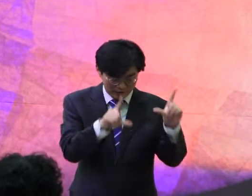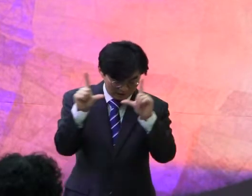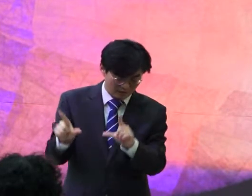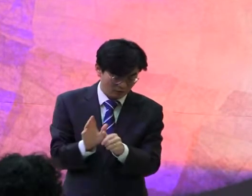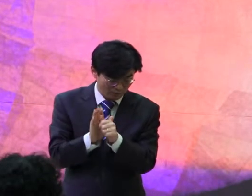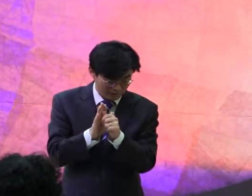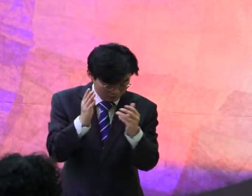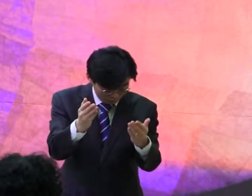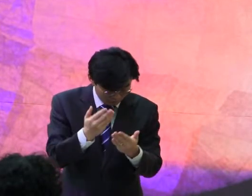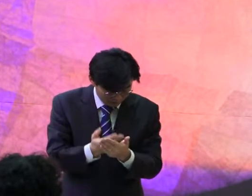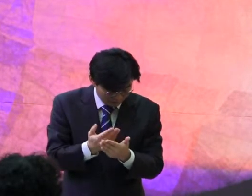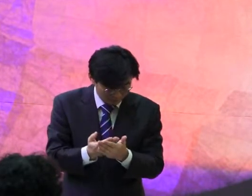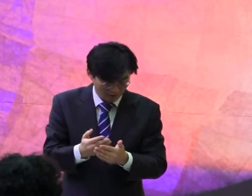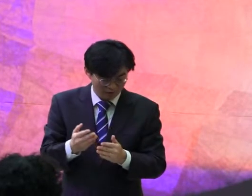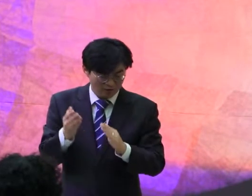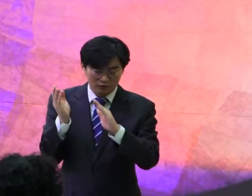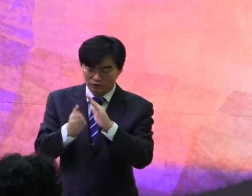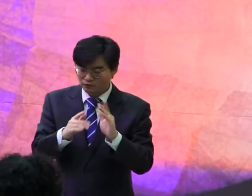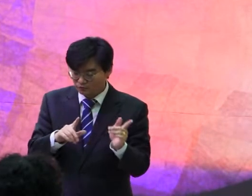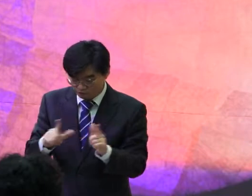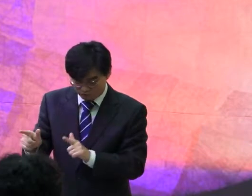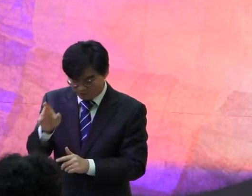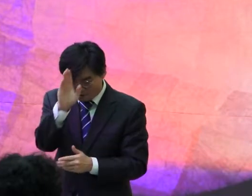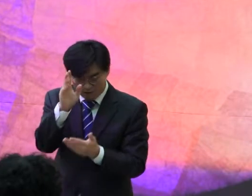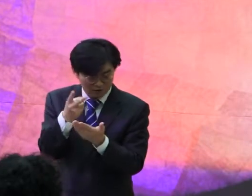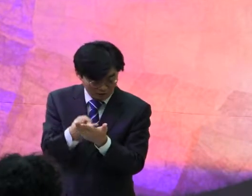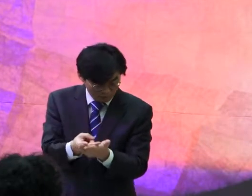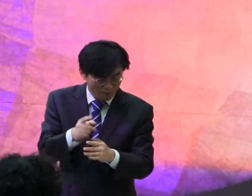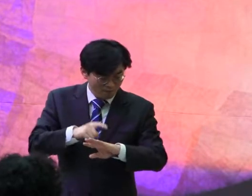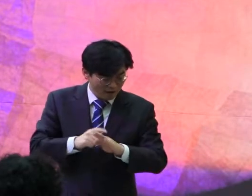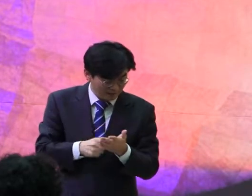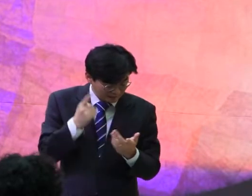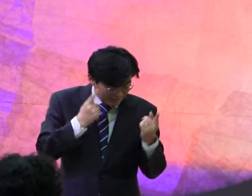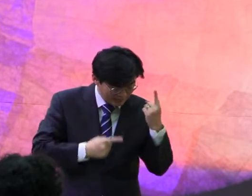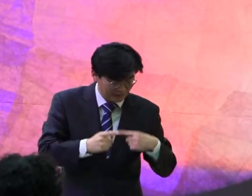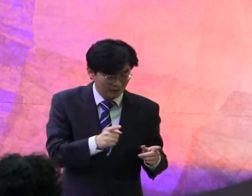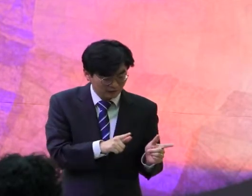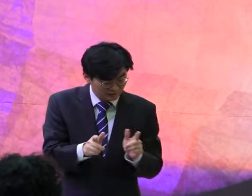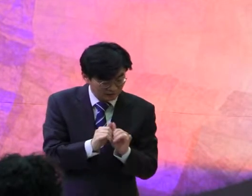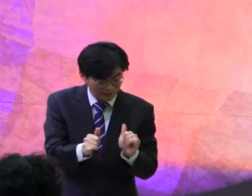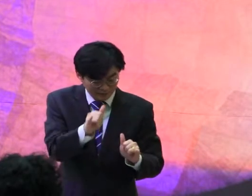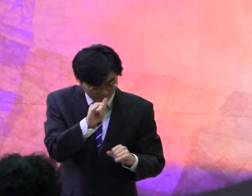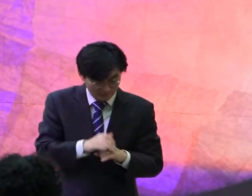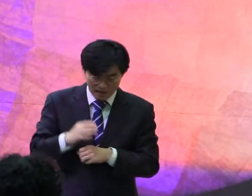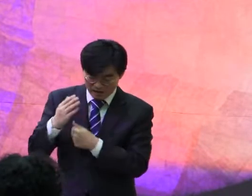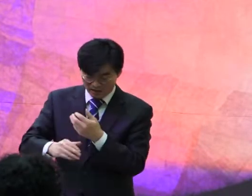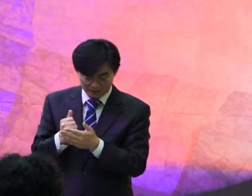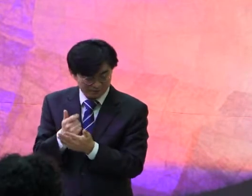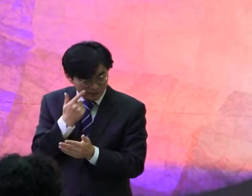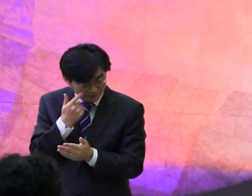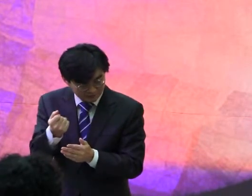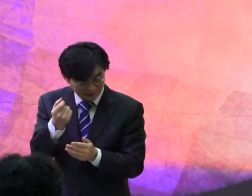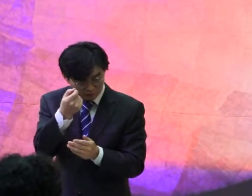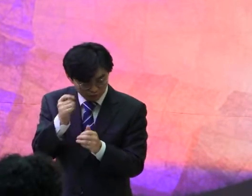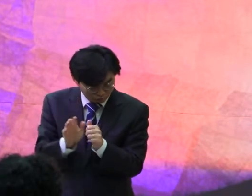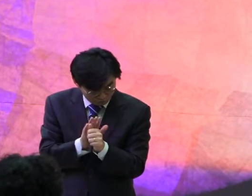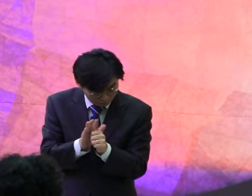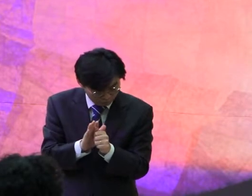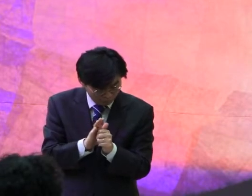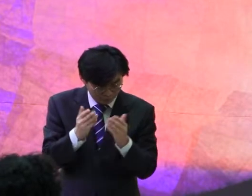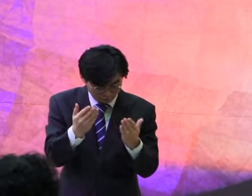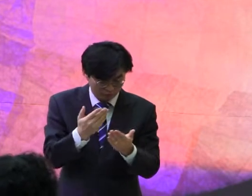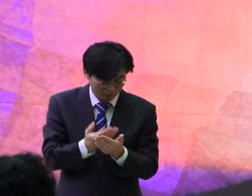질병과 마음의 상처로 고통받는 분들이 있습니다. 아버지 하나님, 그들을 긍휼히 여겨 주시고 주님의 치유하는